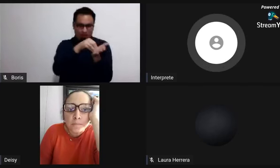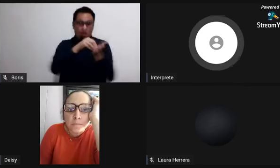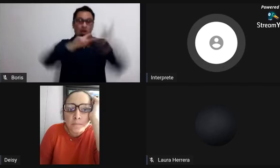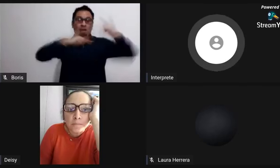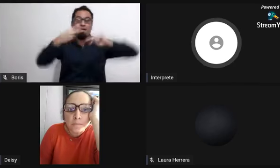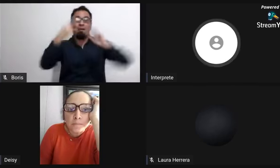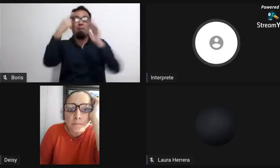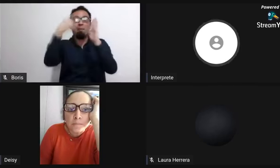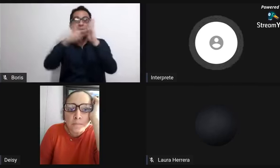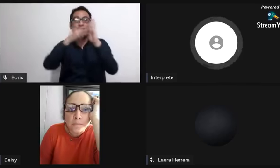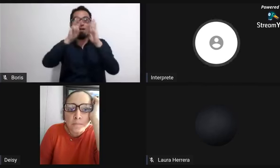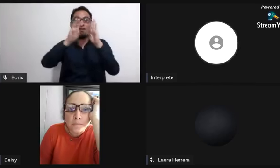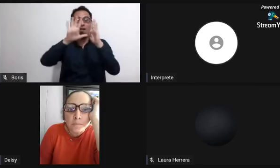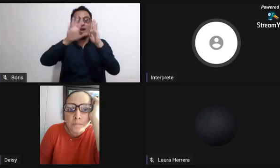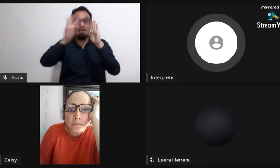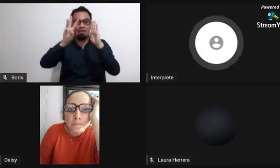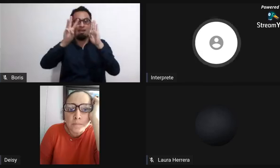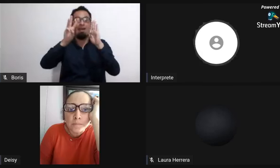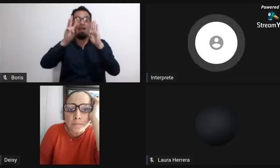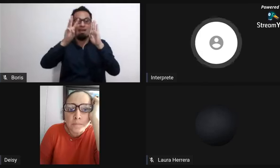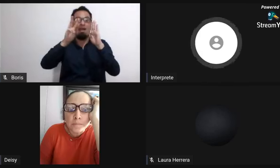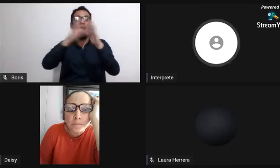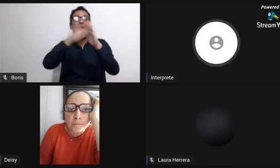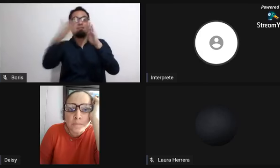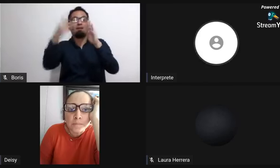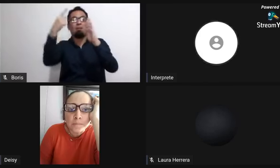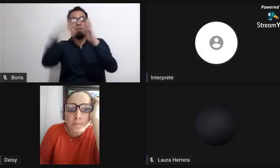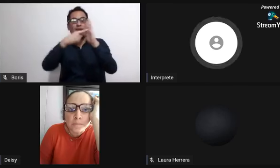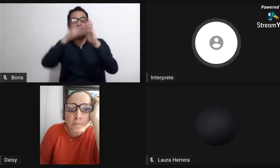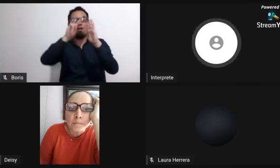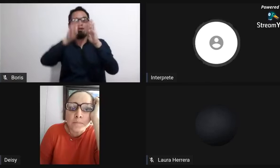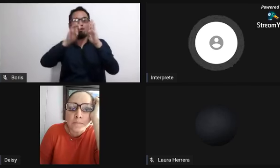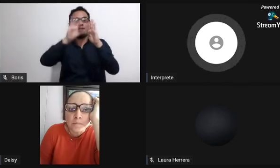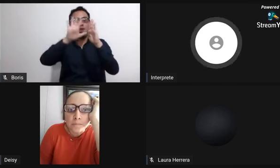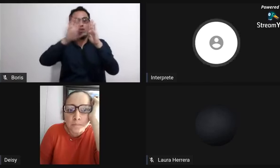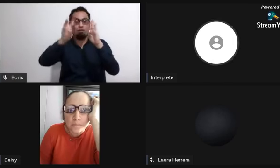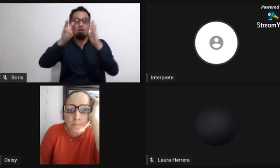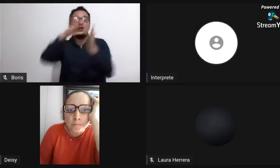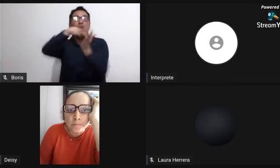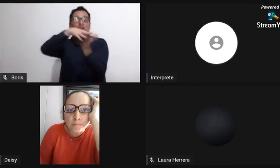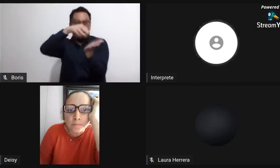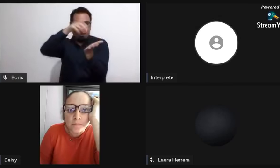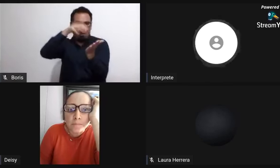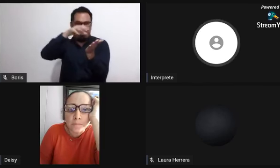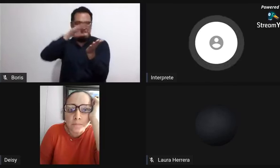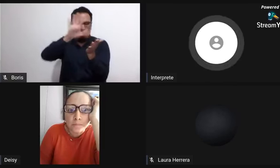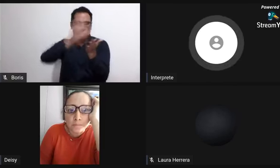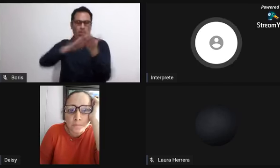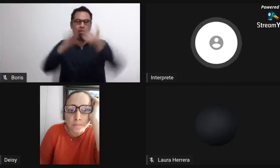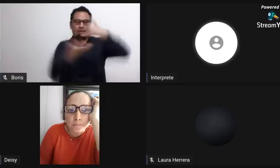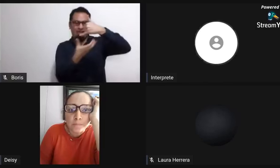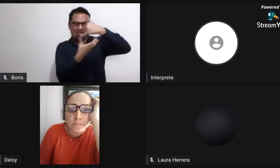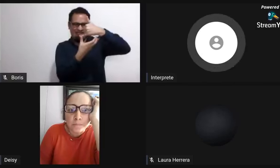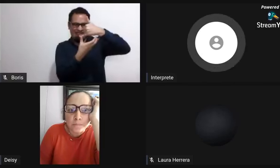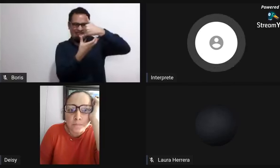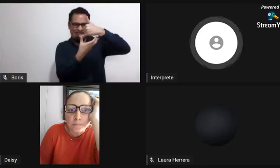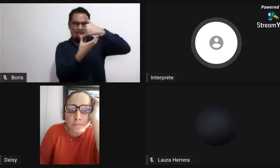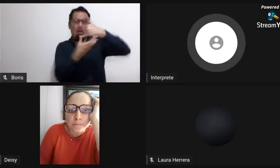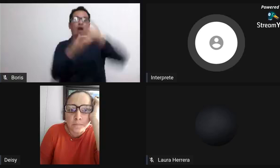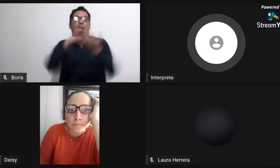durante ese momento hay un cambio en 1853 hasta 1858